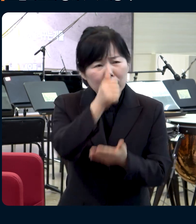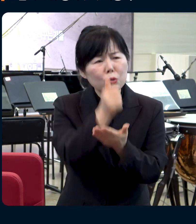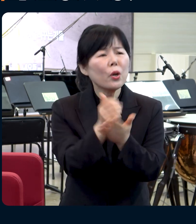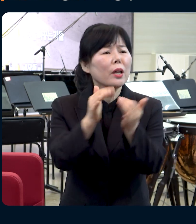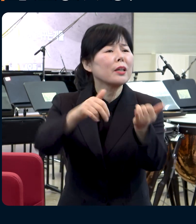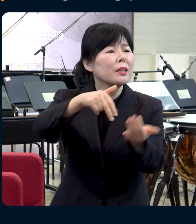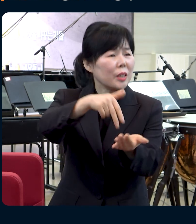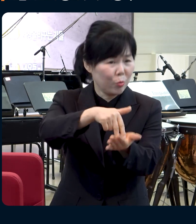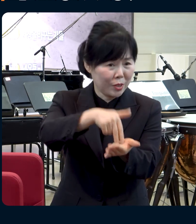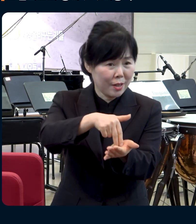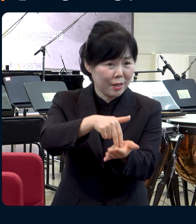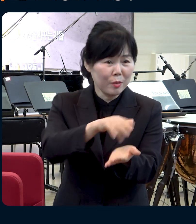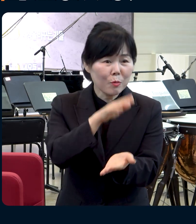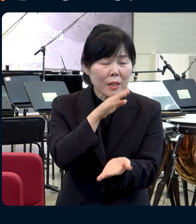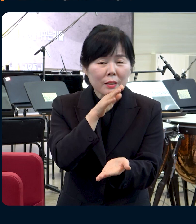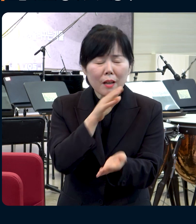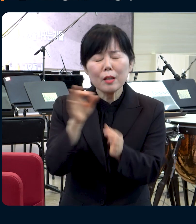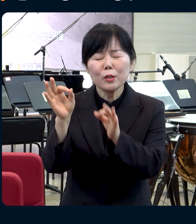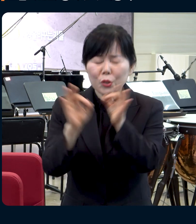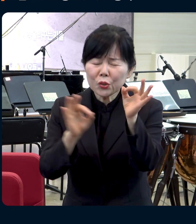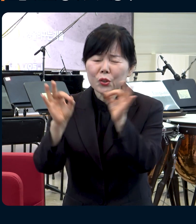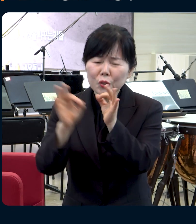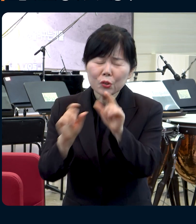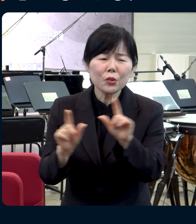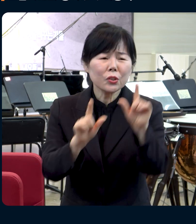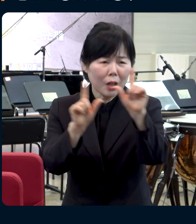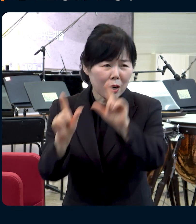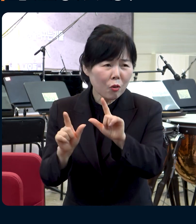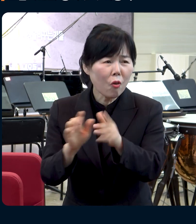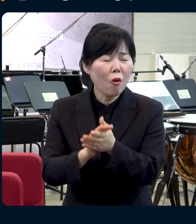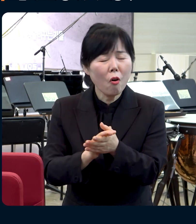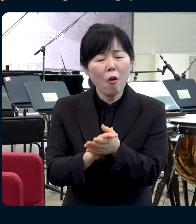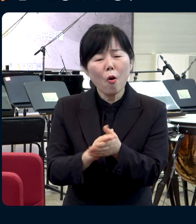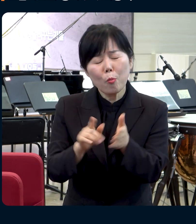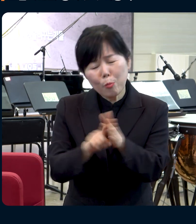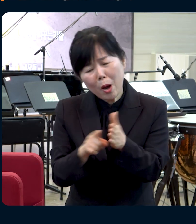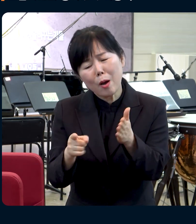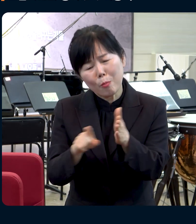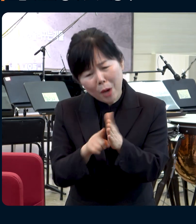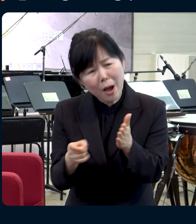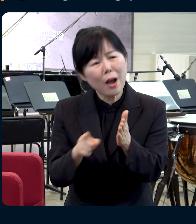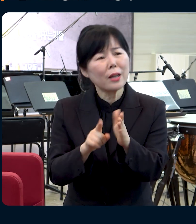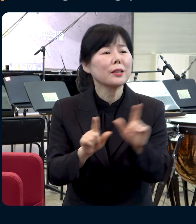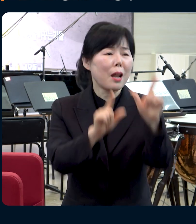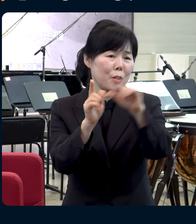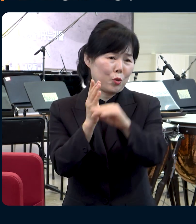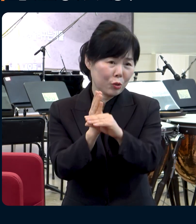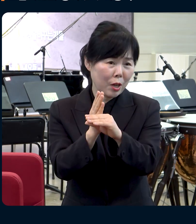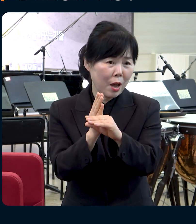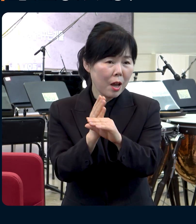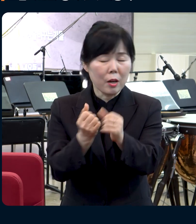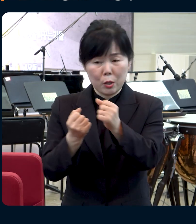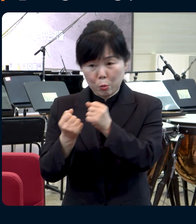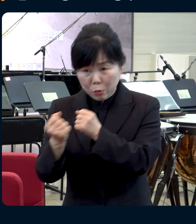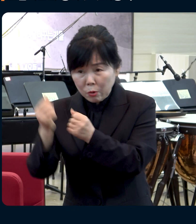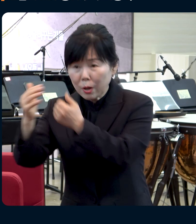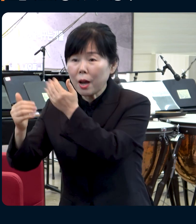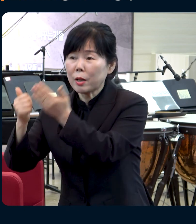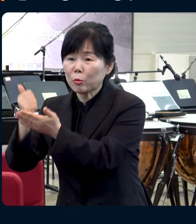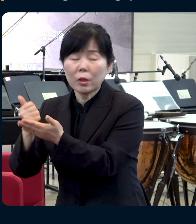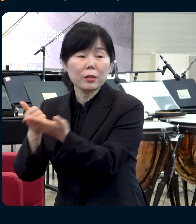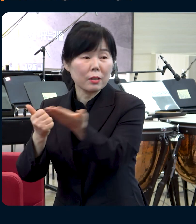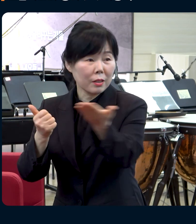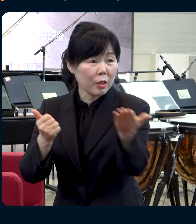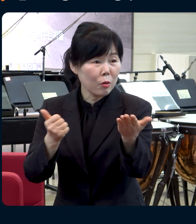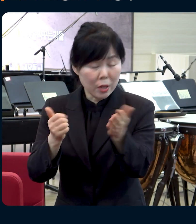죄인이고 여러 실수하고 항상 우리는 넘어지는 그런 모습들이 있죠. 그럼에도 불구하고 우리 하나님께서